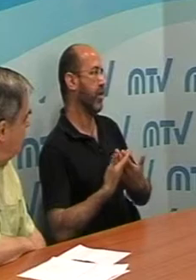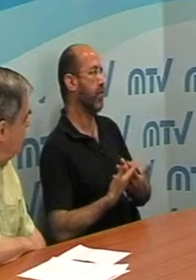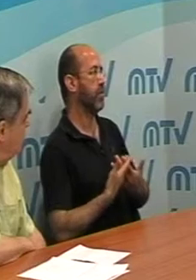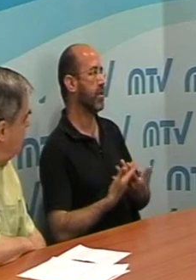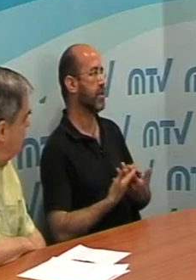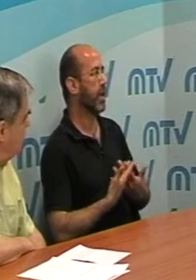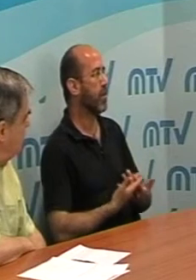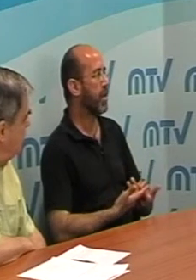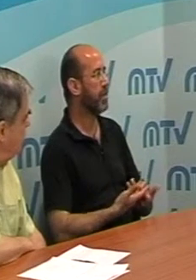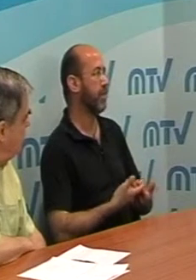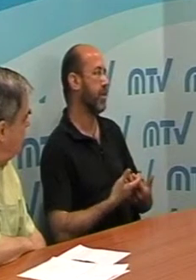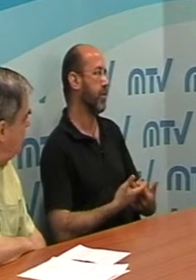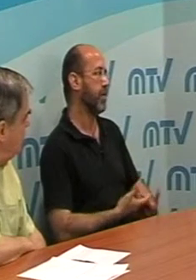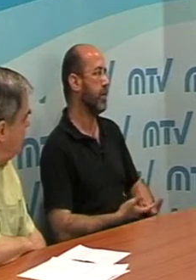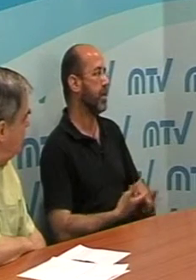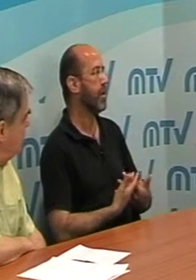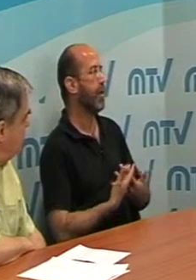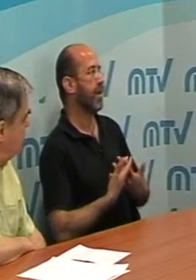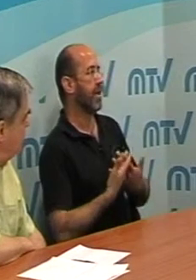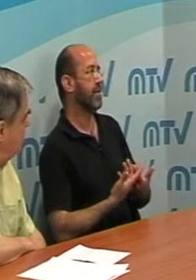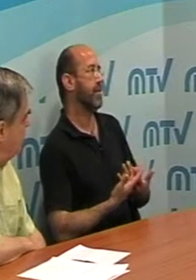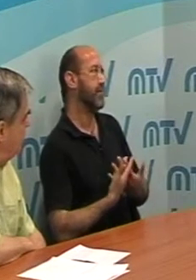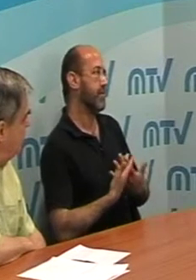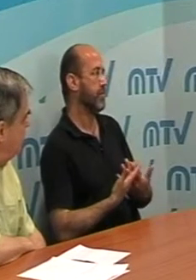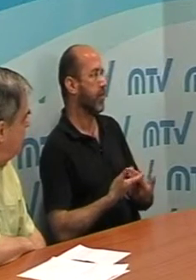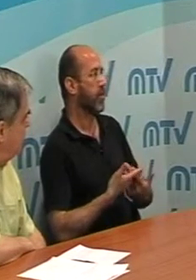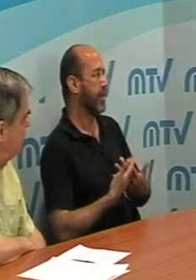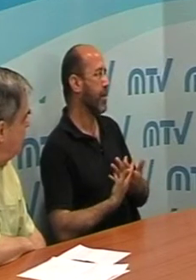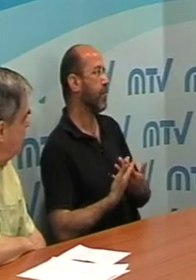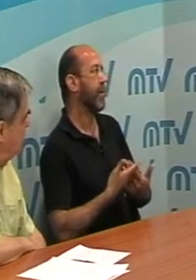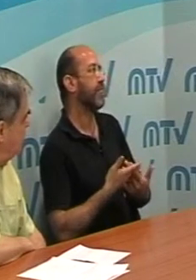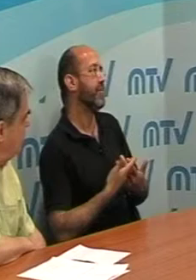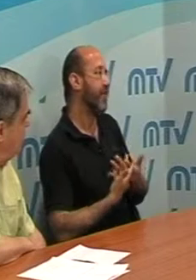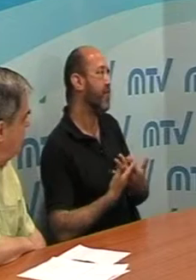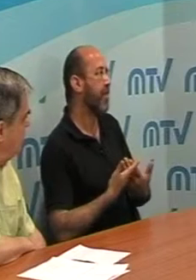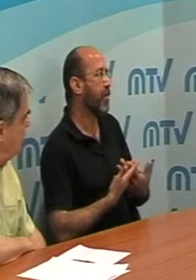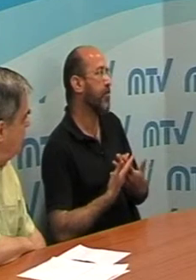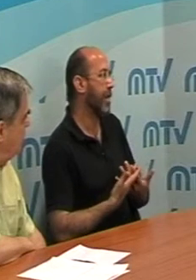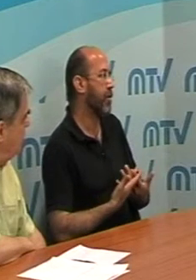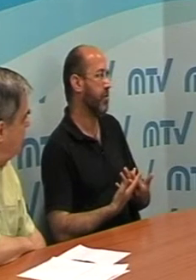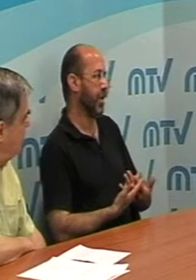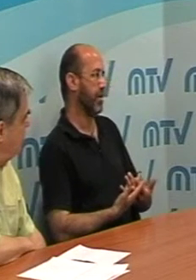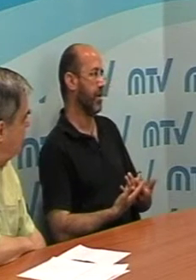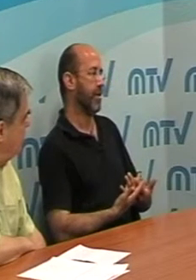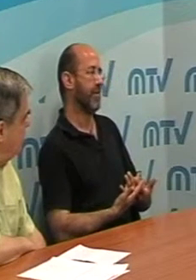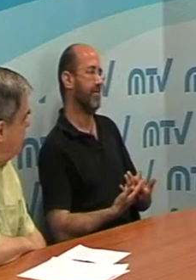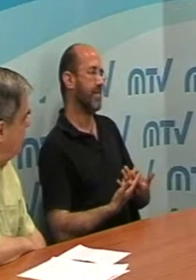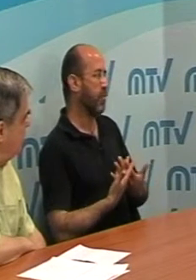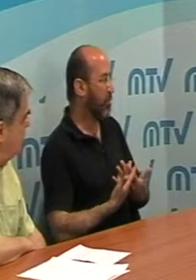bueno, pues le digo a mi hermano que se venga conmigo, se viene conmigo mi hermano, y así puedo obtener una información mayor,